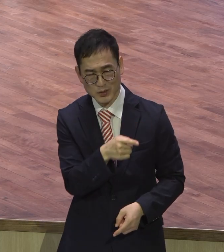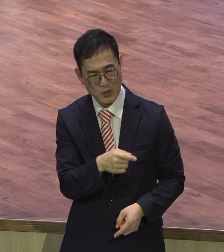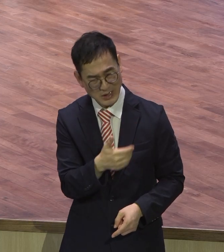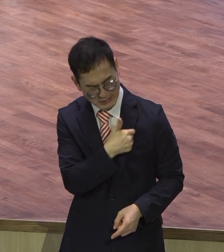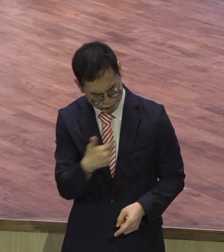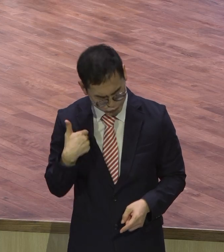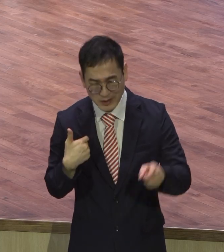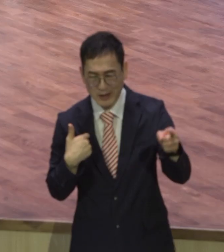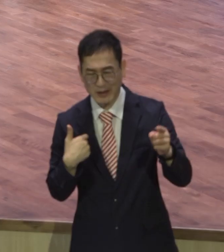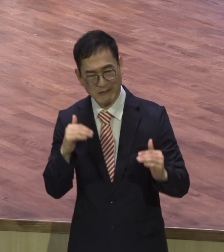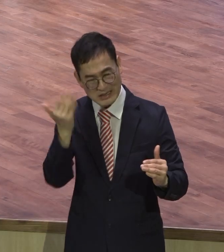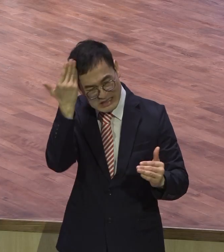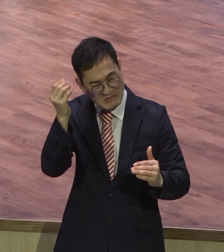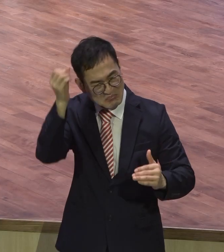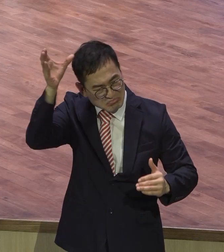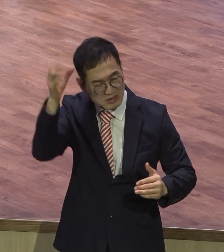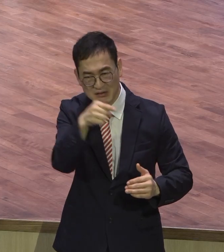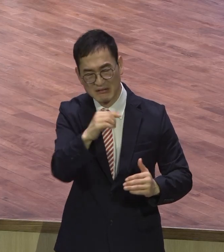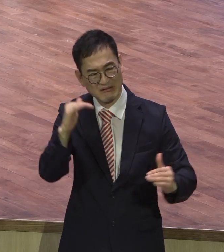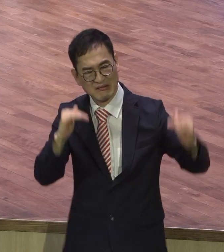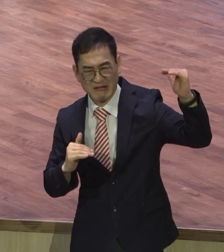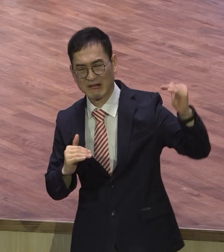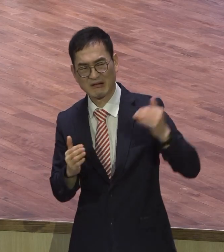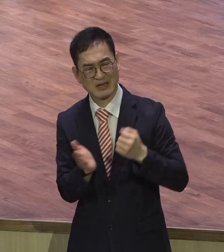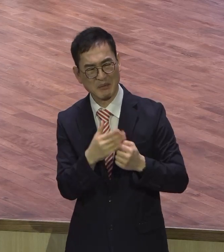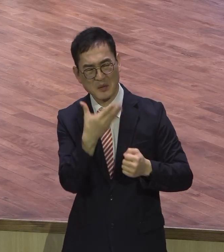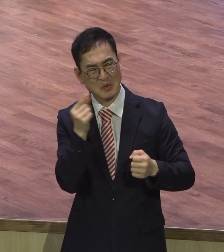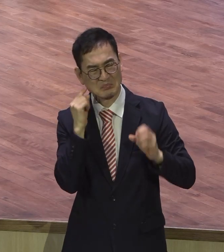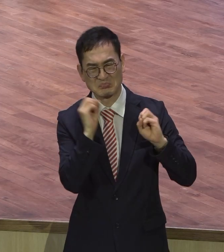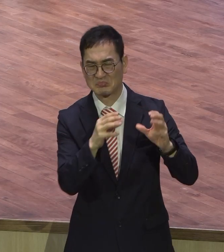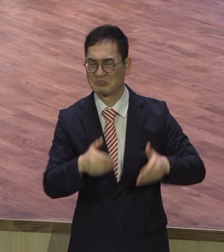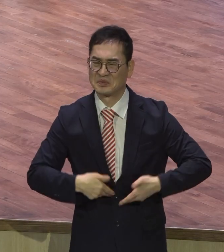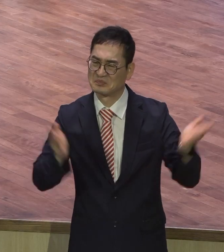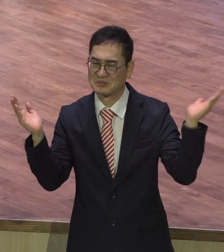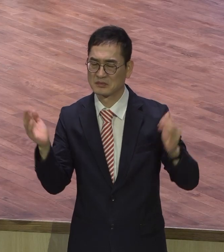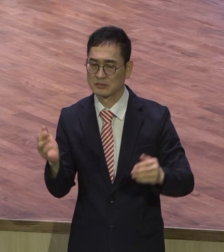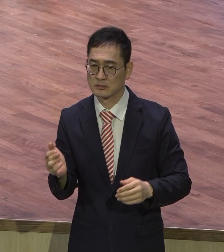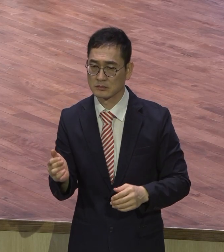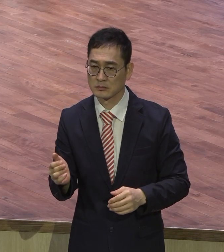있어요. 끝으로 오면 그렇습니다. 천만의 그 내면을 볼 수 있어야 돼.